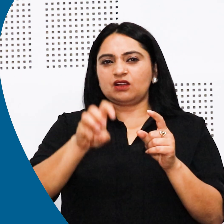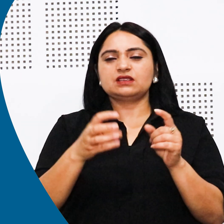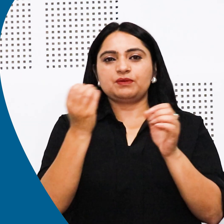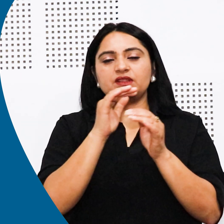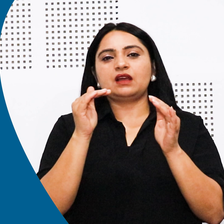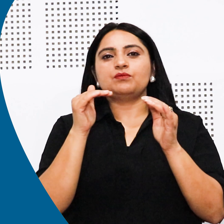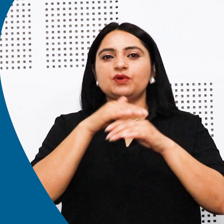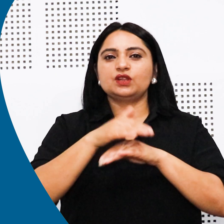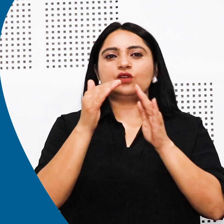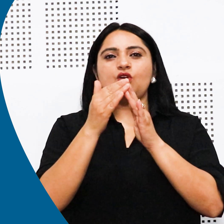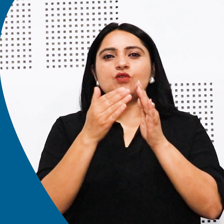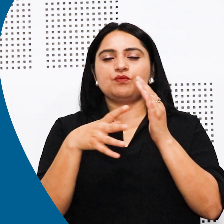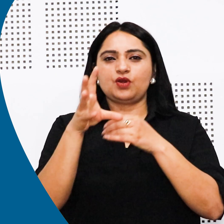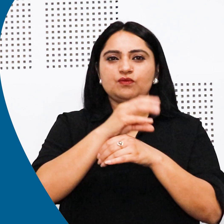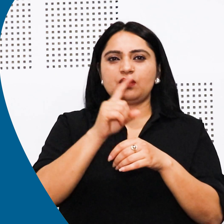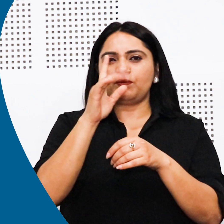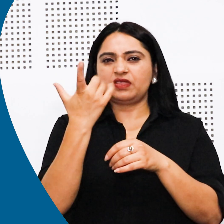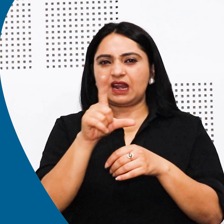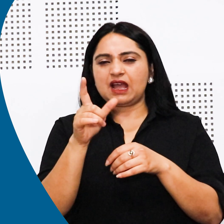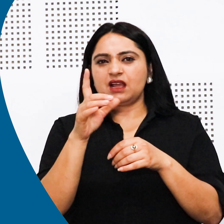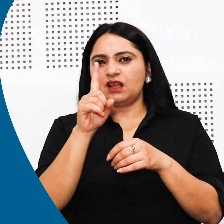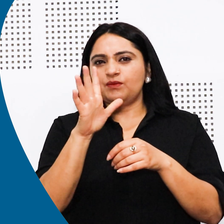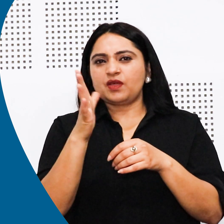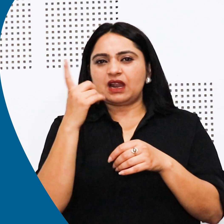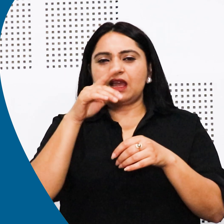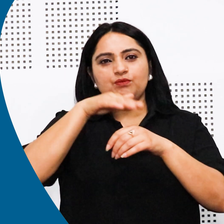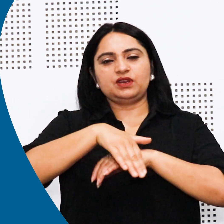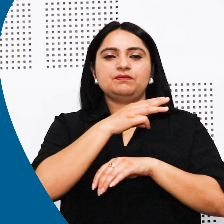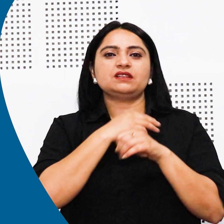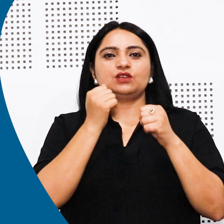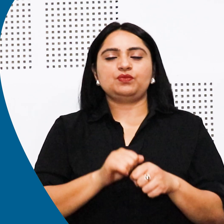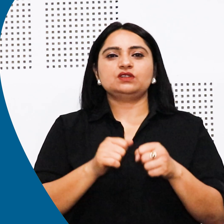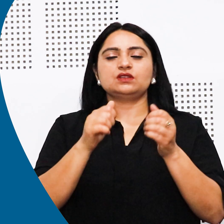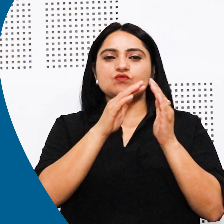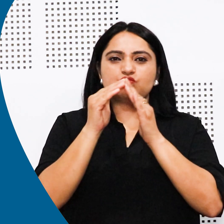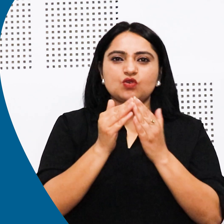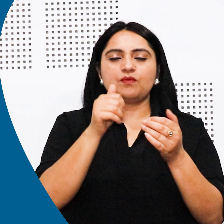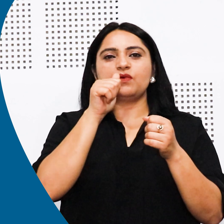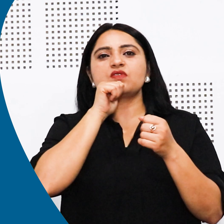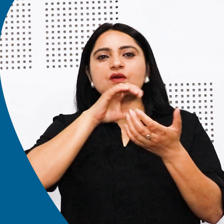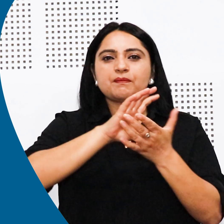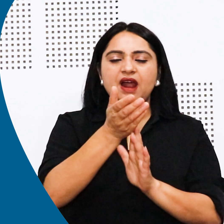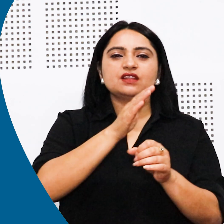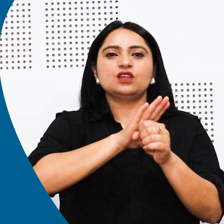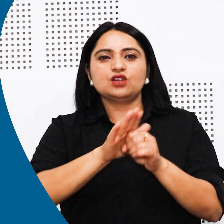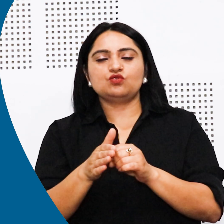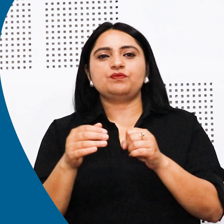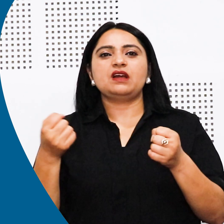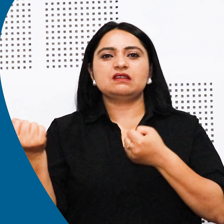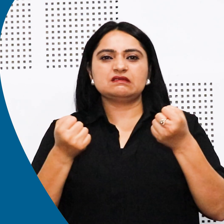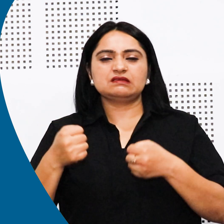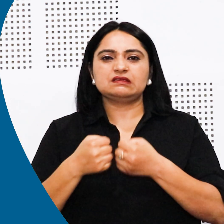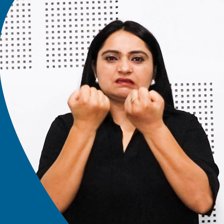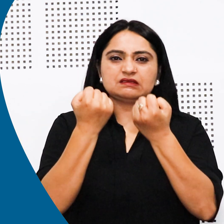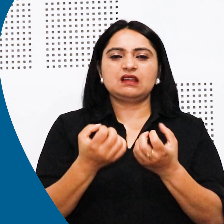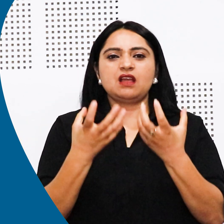परिवारमा 15 लाख भन्दा बढी मानिसको बसोबास छ। भूकम्प, बाढी तथा डुबान, पहिरो, सवारी साधन दुर्घटना, आगलागी लगायतका